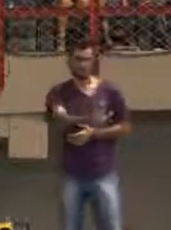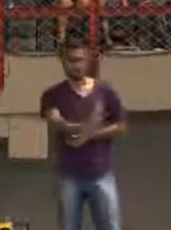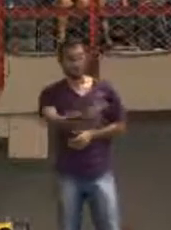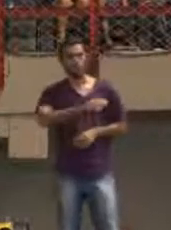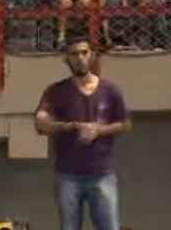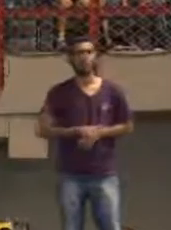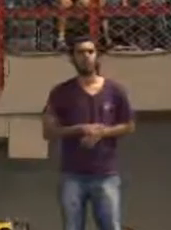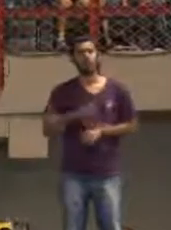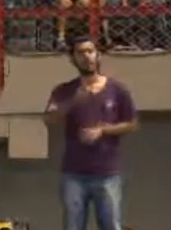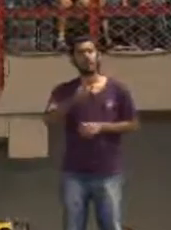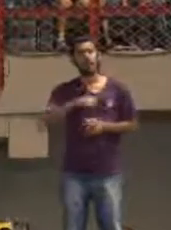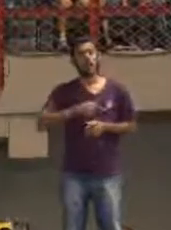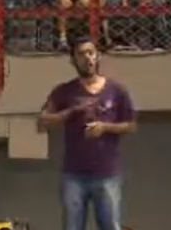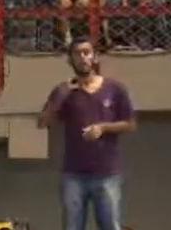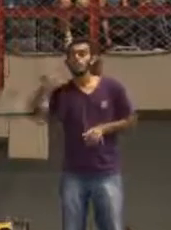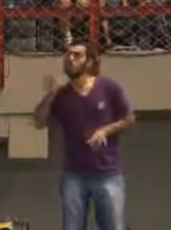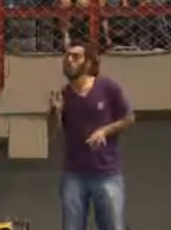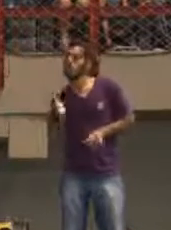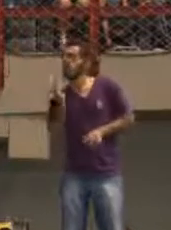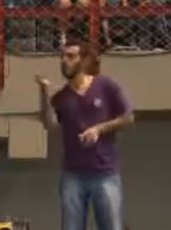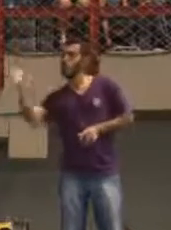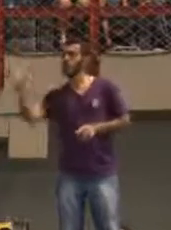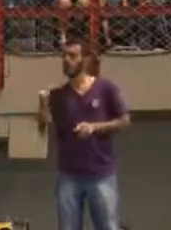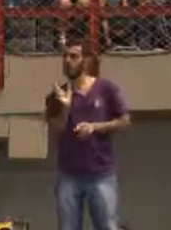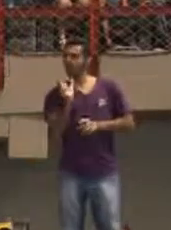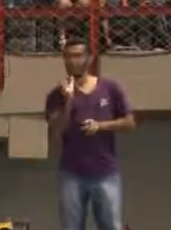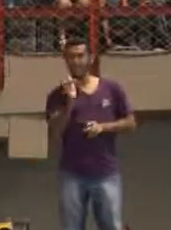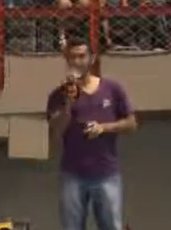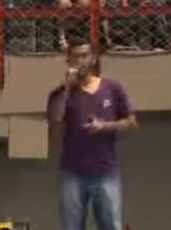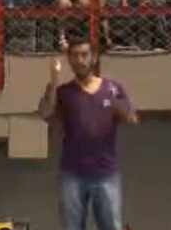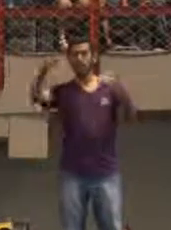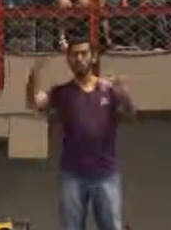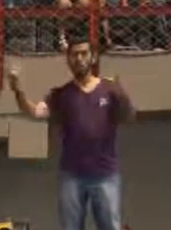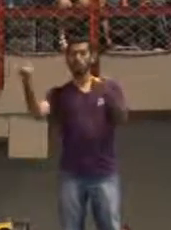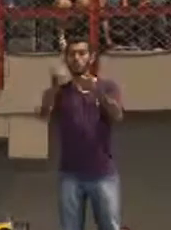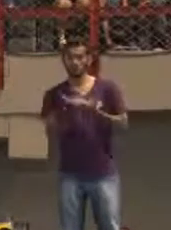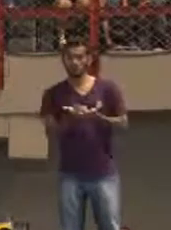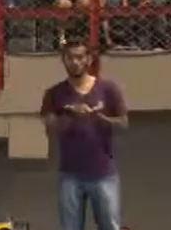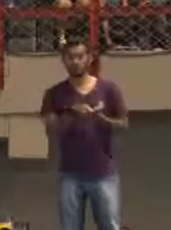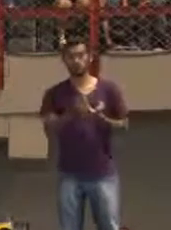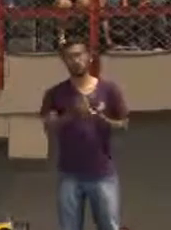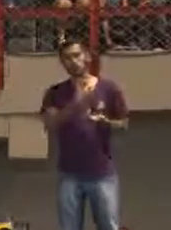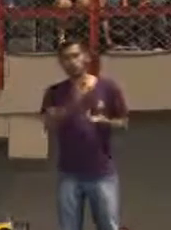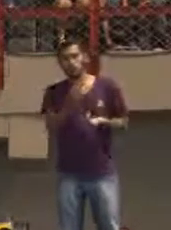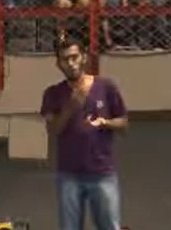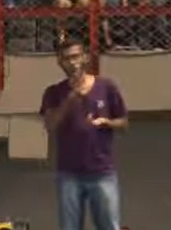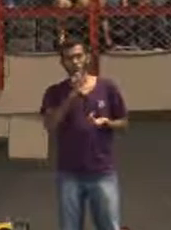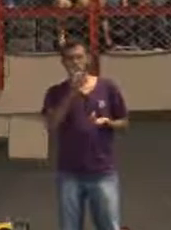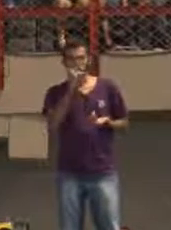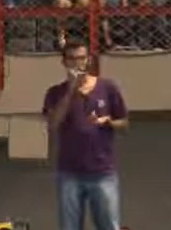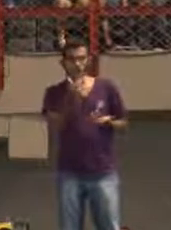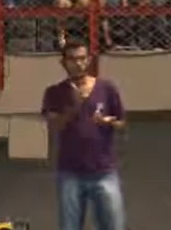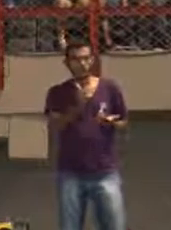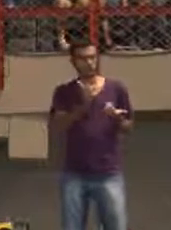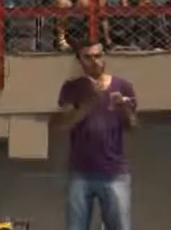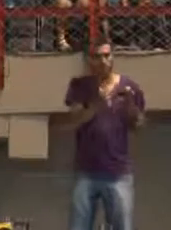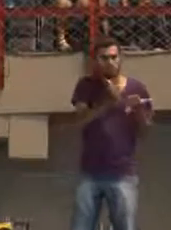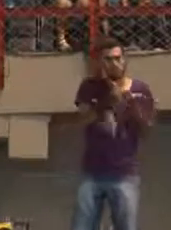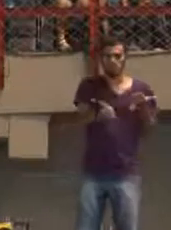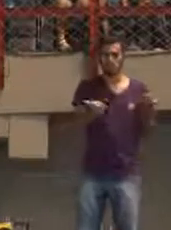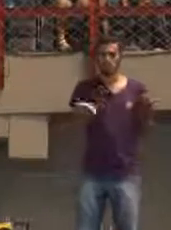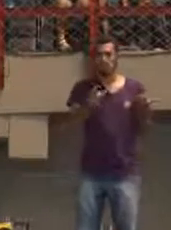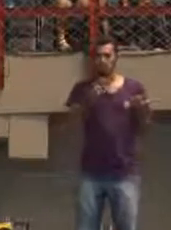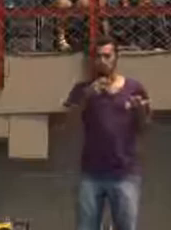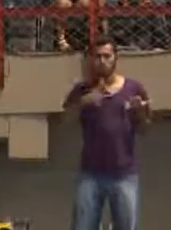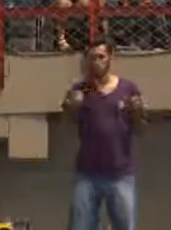Escreva outras palavras cujo radical seja o mesmo da palavra que você deseja escrever. E observe